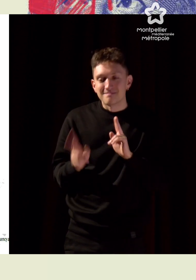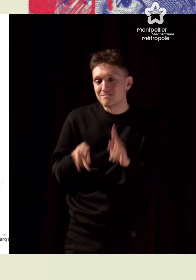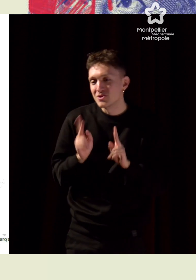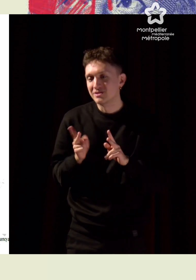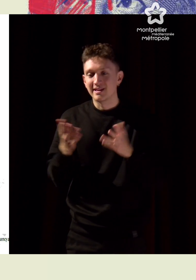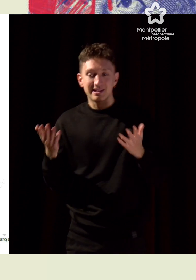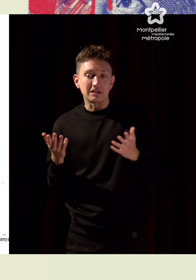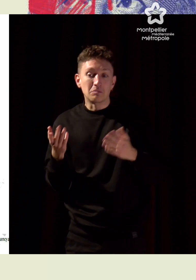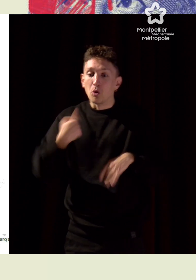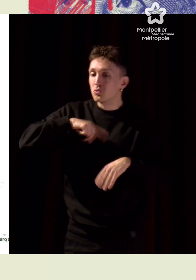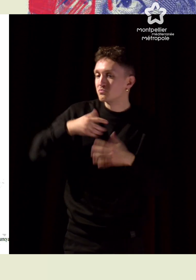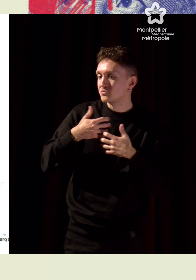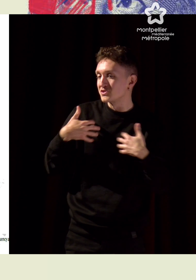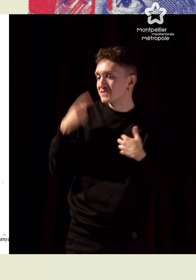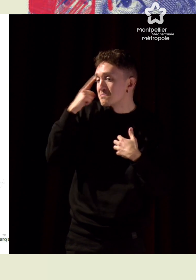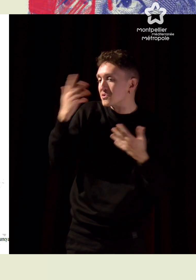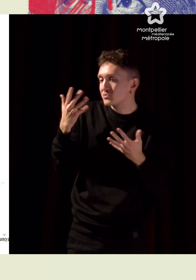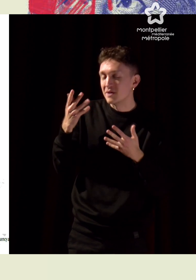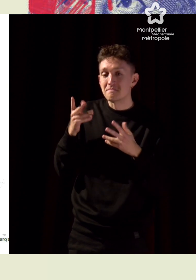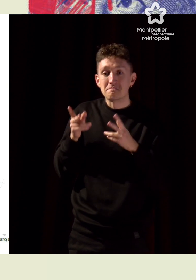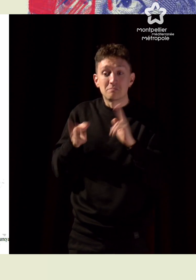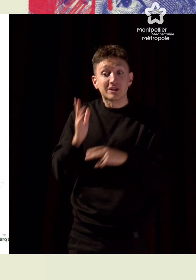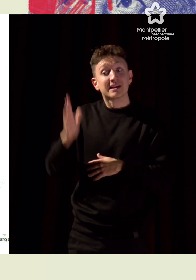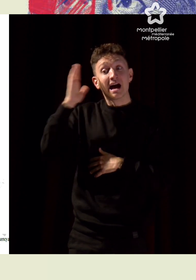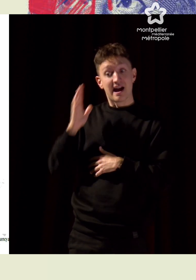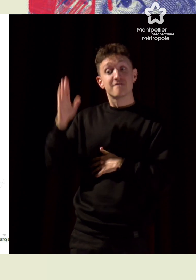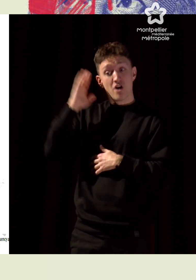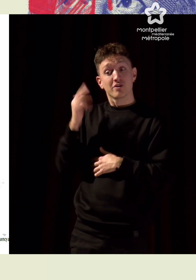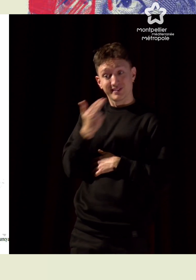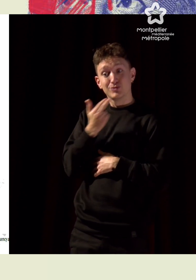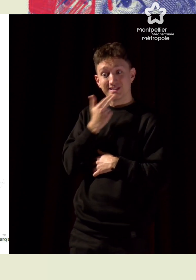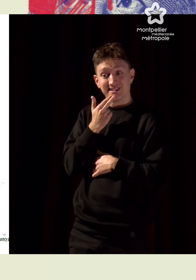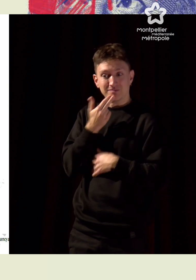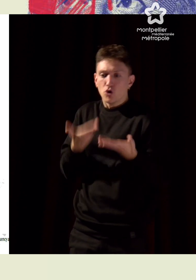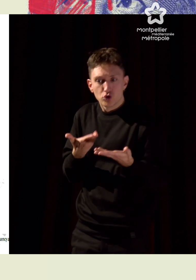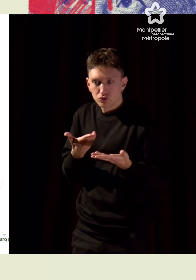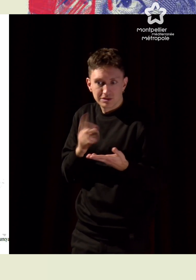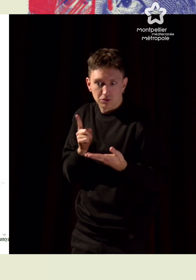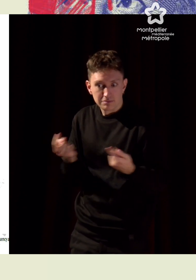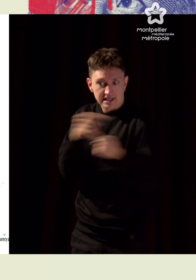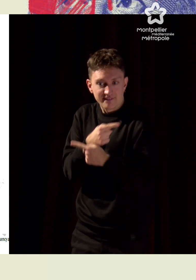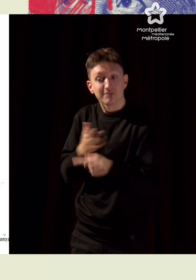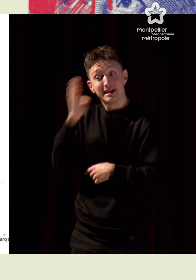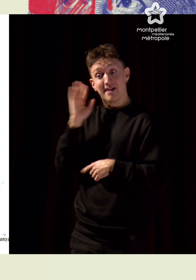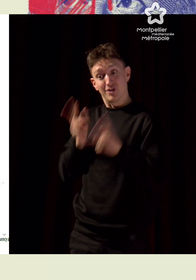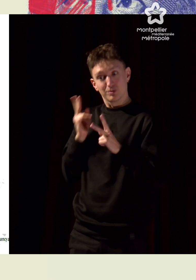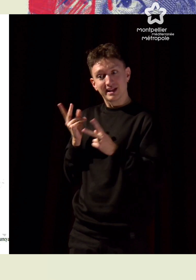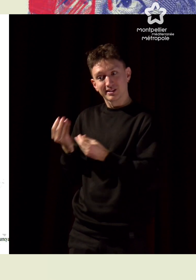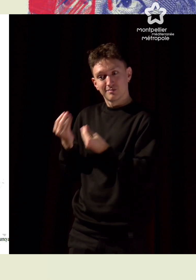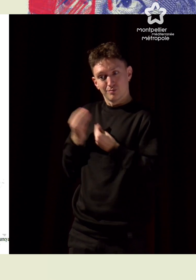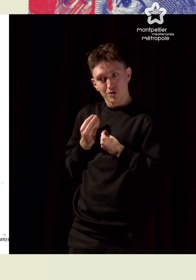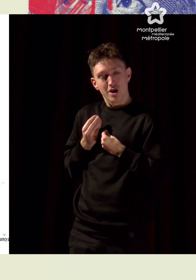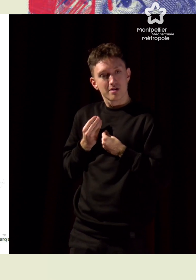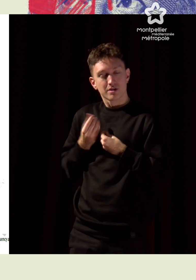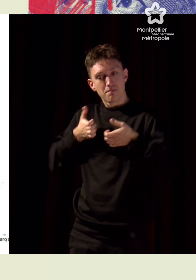d'après ce qu'on pense, ça a permis de s'adapter dans le passé à d'autres épidémies, mais c'est devenu quelque chose qui